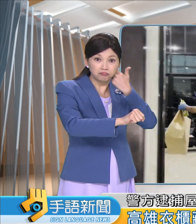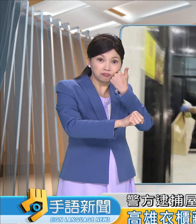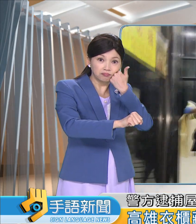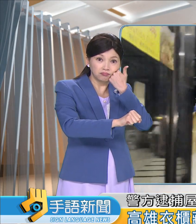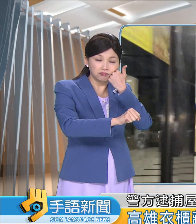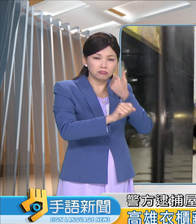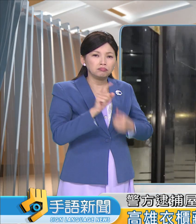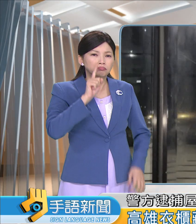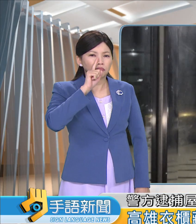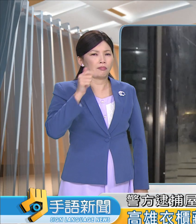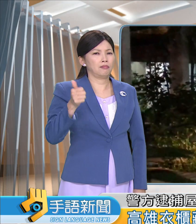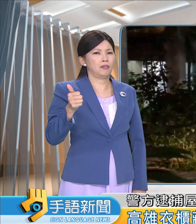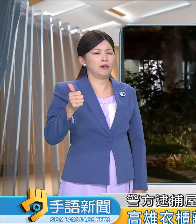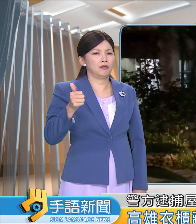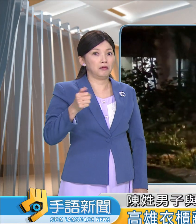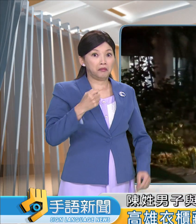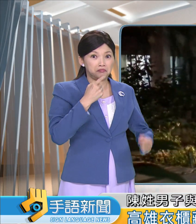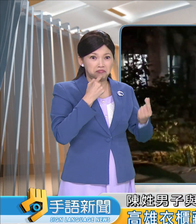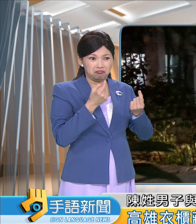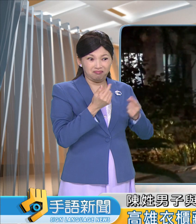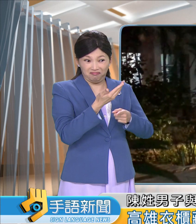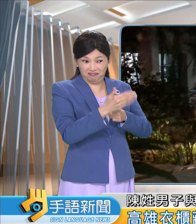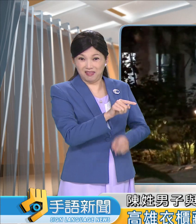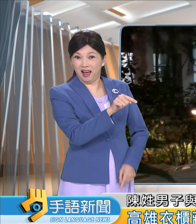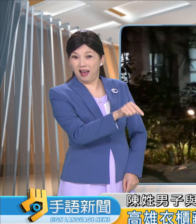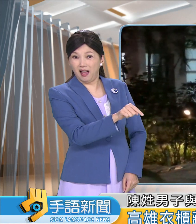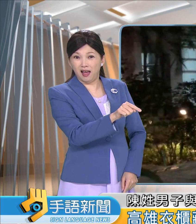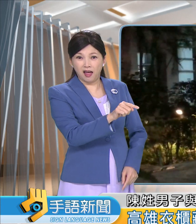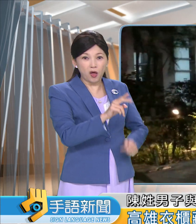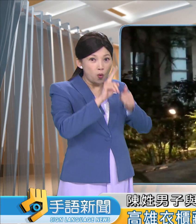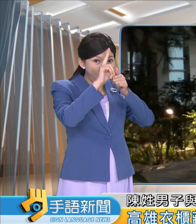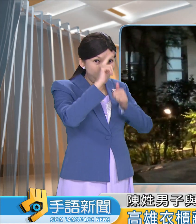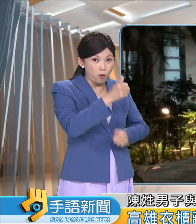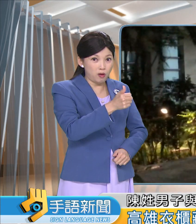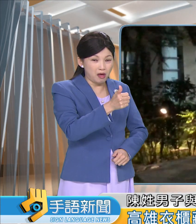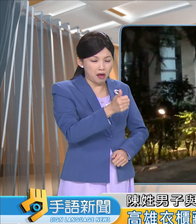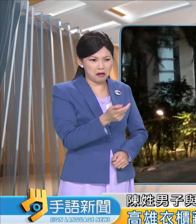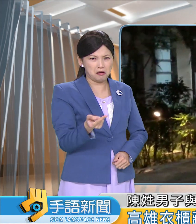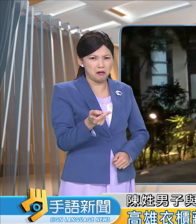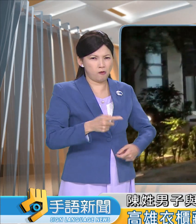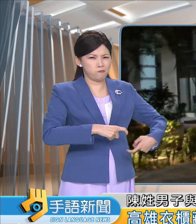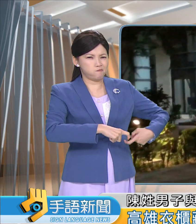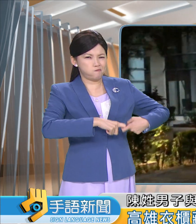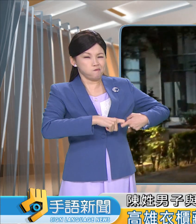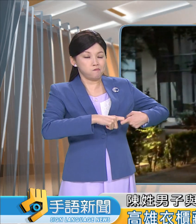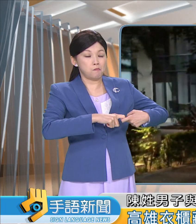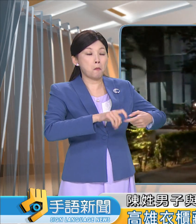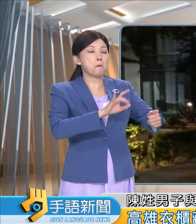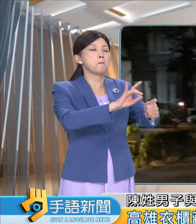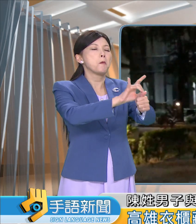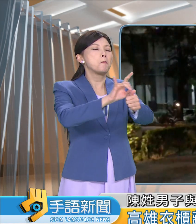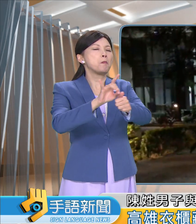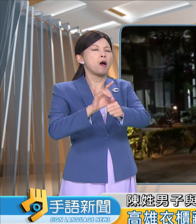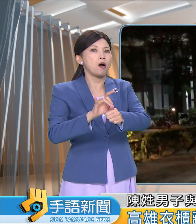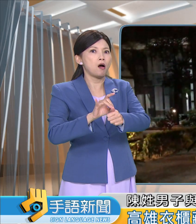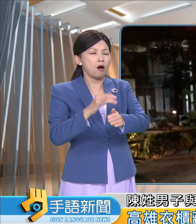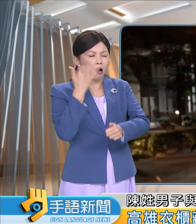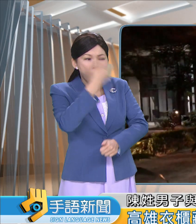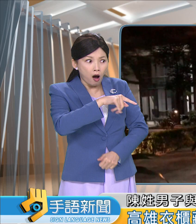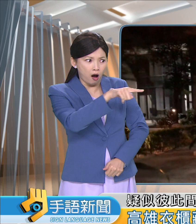犯，而陈姓男子与死者许姓男子同为诈骗集团，疑似